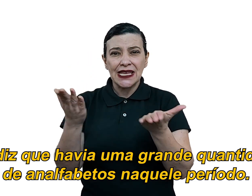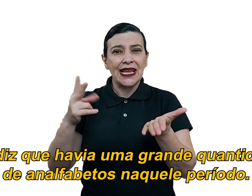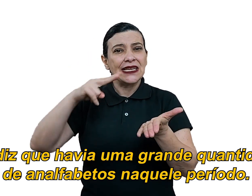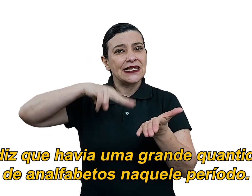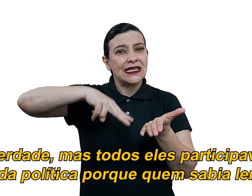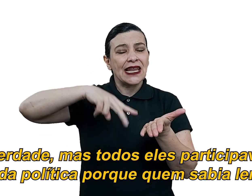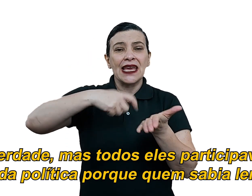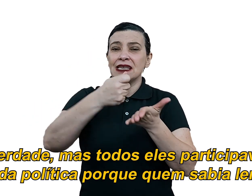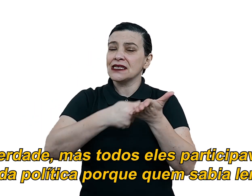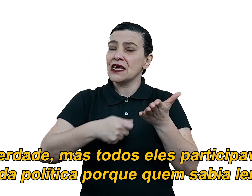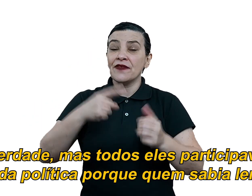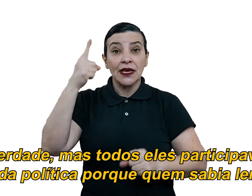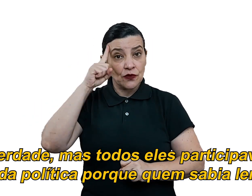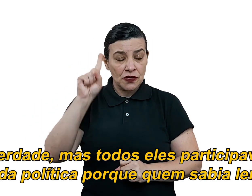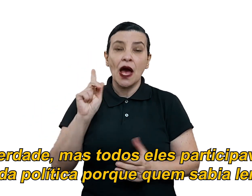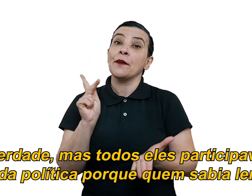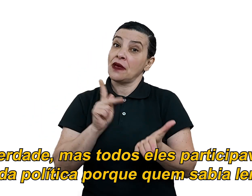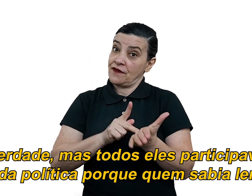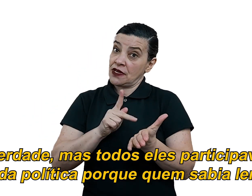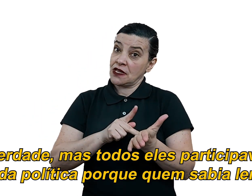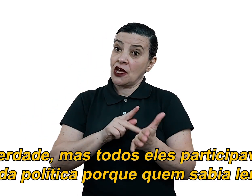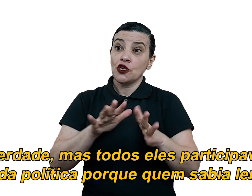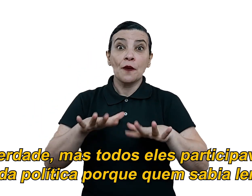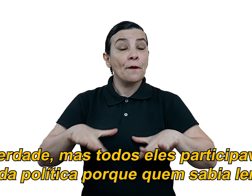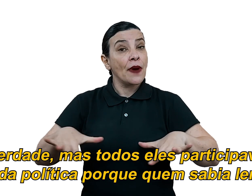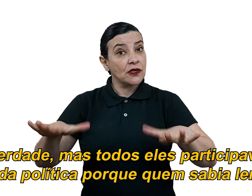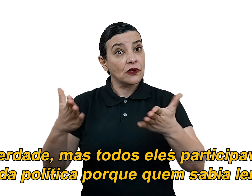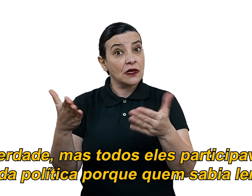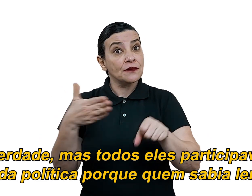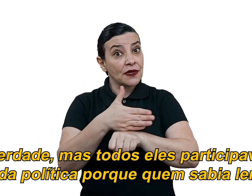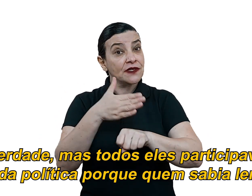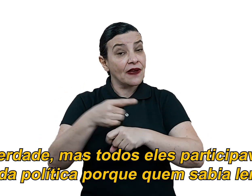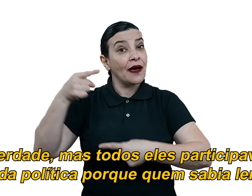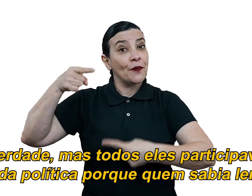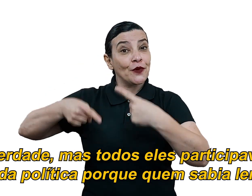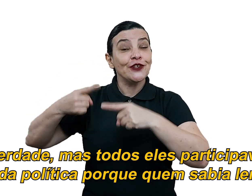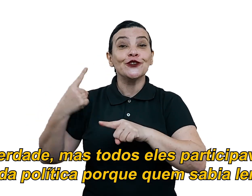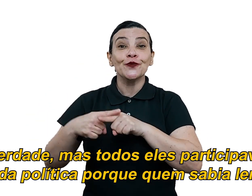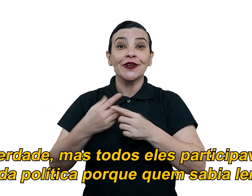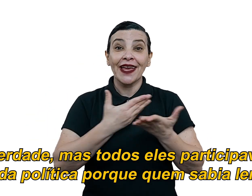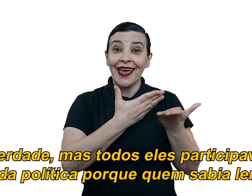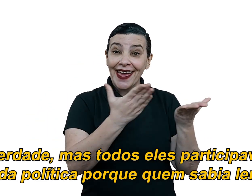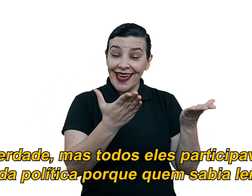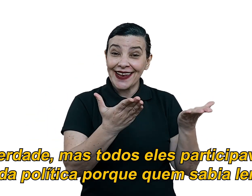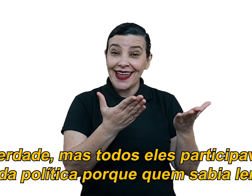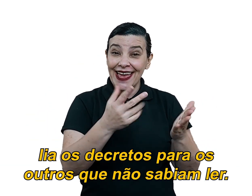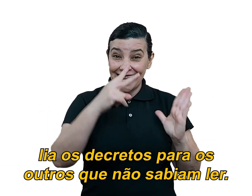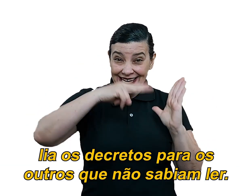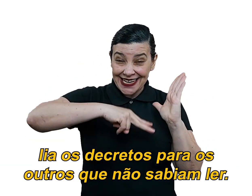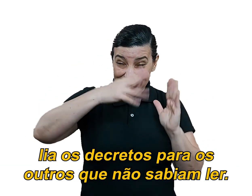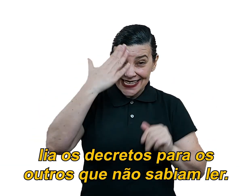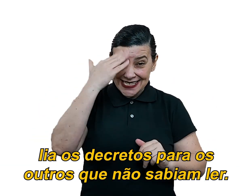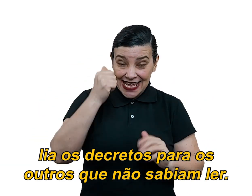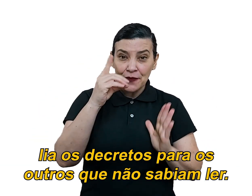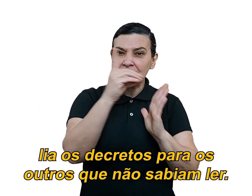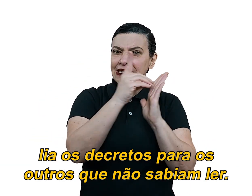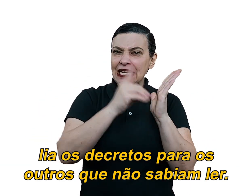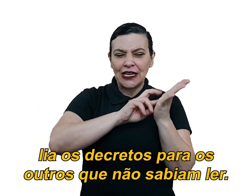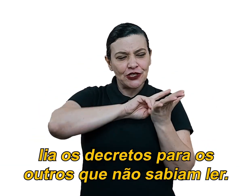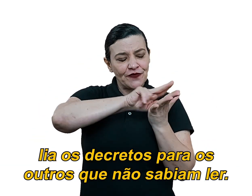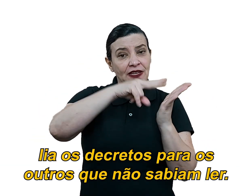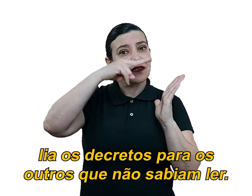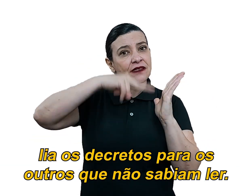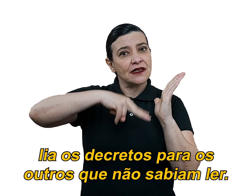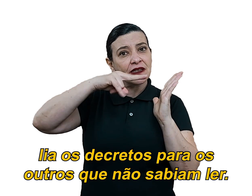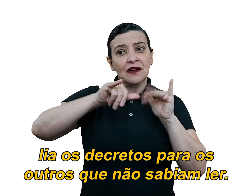analfabetos naquele período. É verdade, mas todos eles participavam da política porque quem sabia ler, lia os